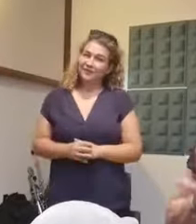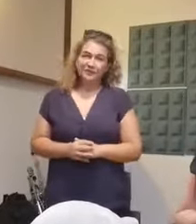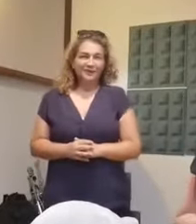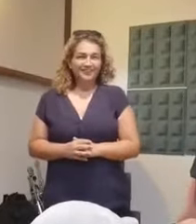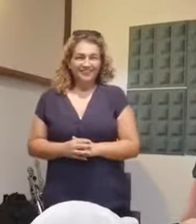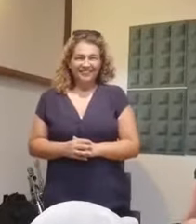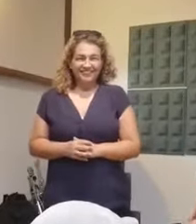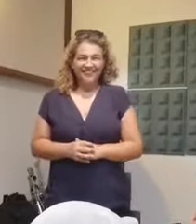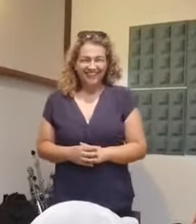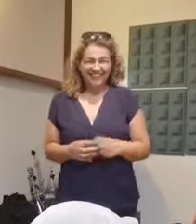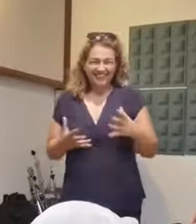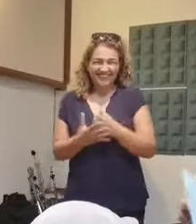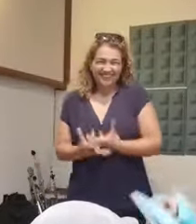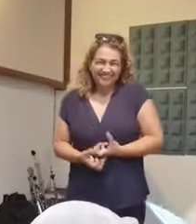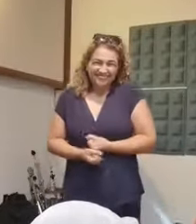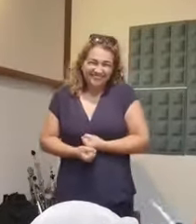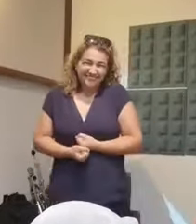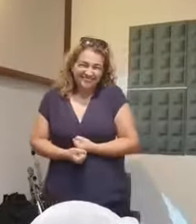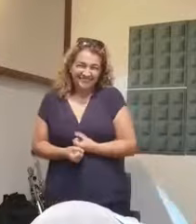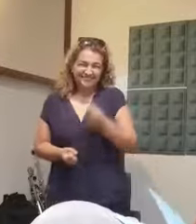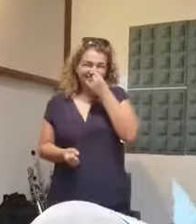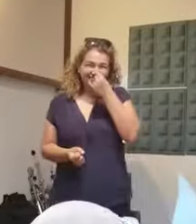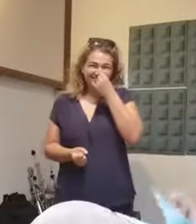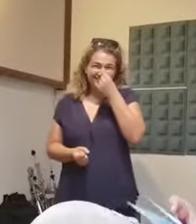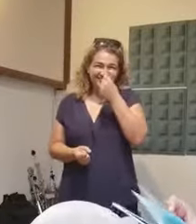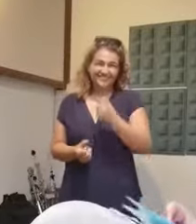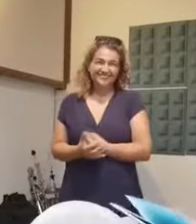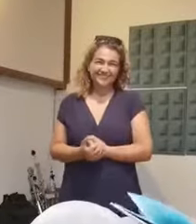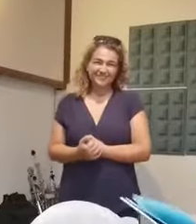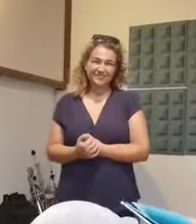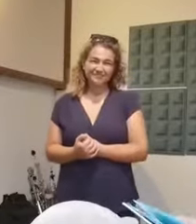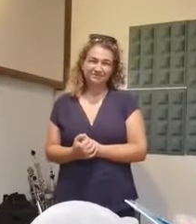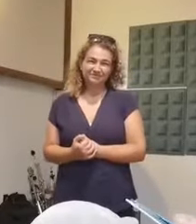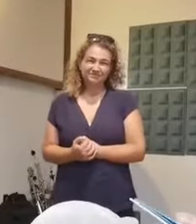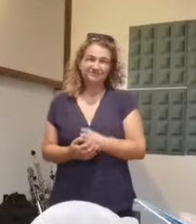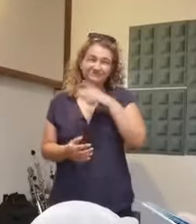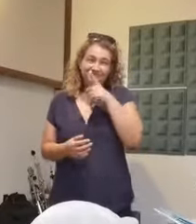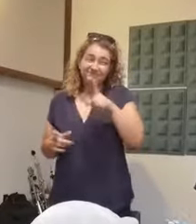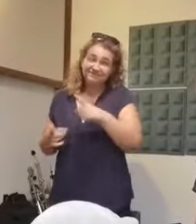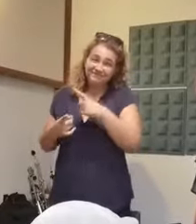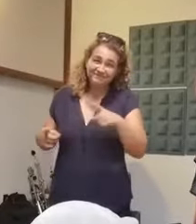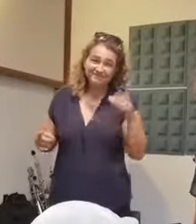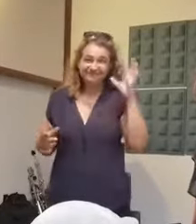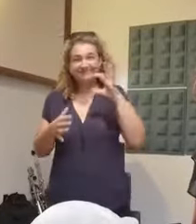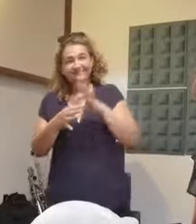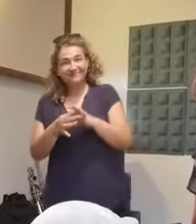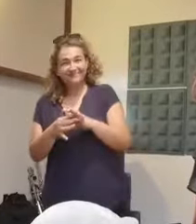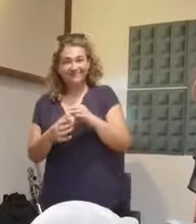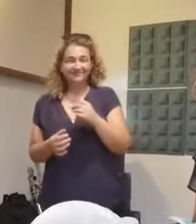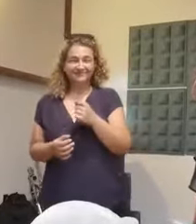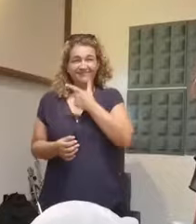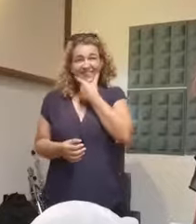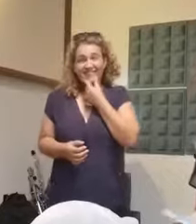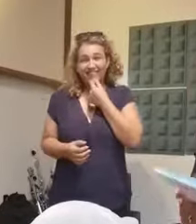estamos con un pellizquito en la barriga para poder sí, aguantar con el piano de Pedro, que ya veréis qué preciosidad. Y vamos a empezar a contaros la